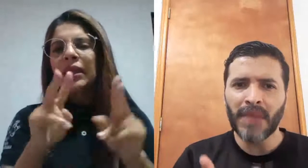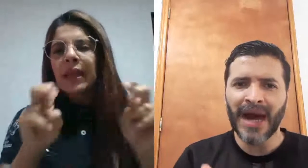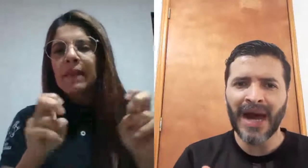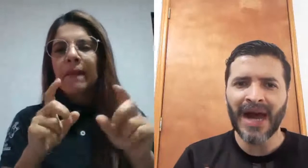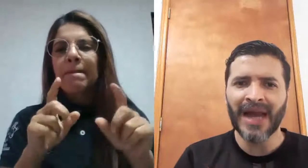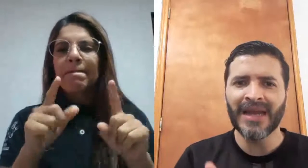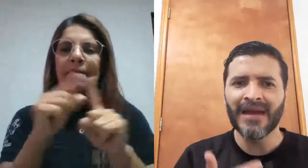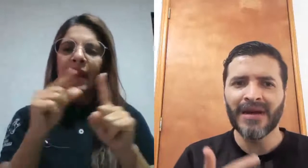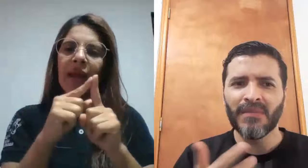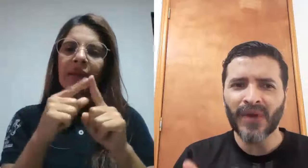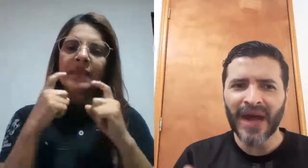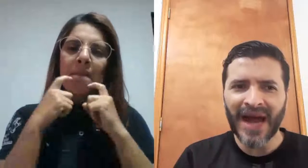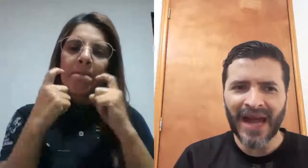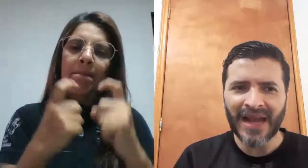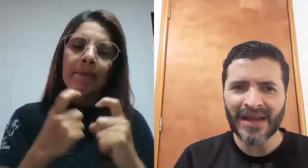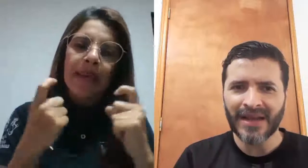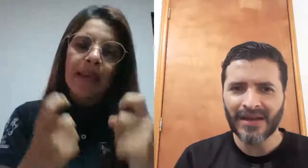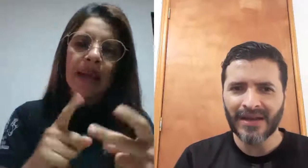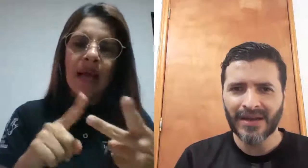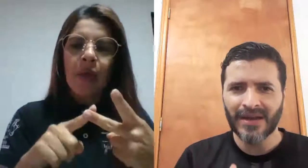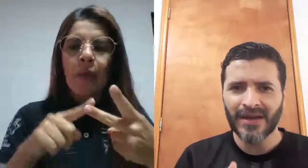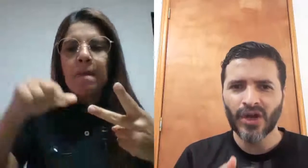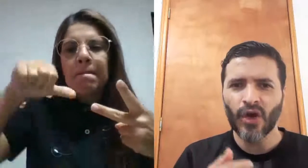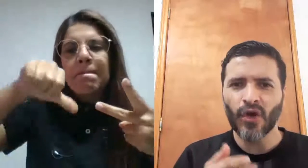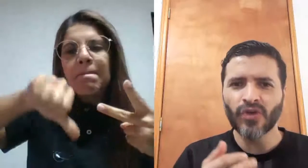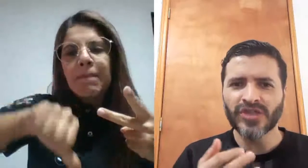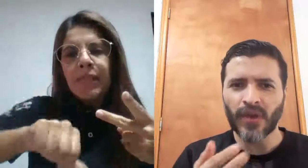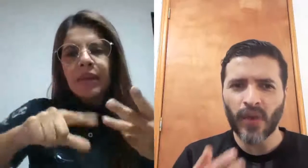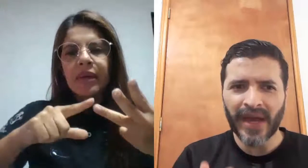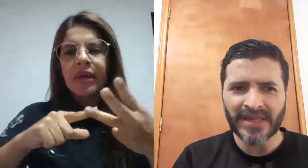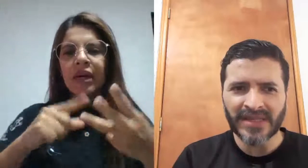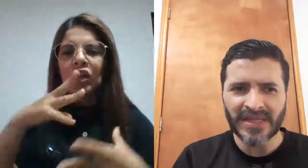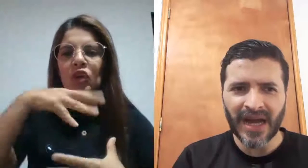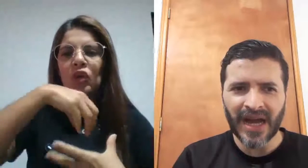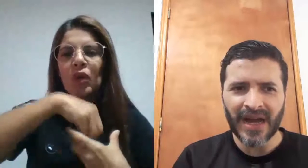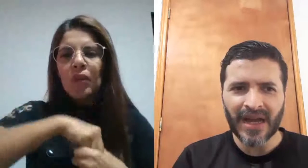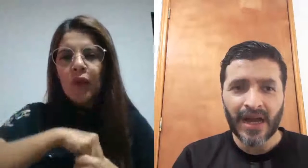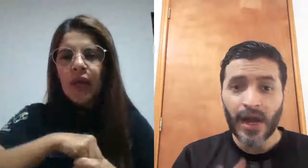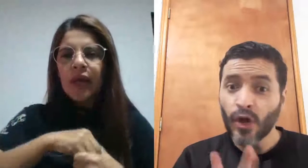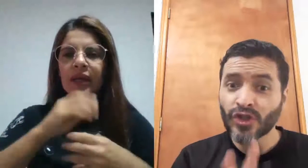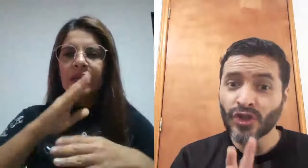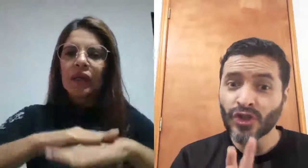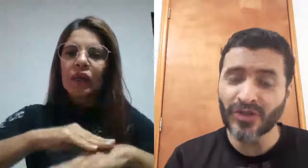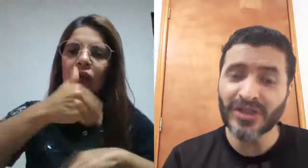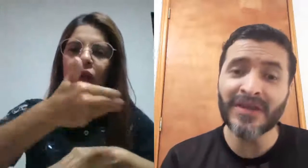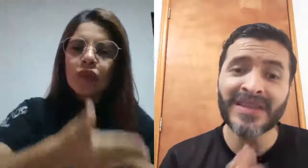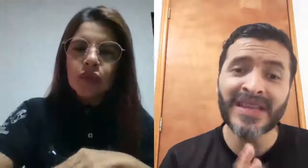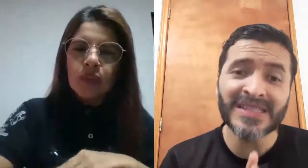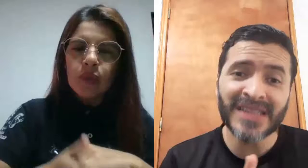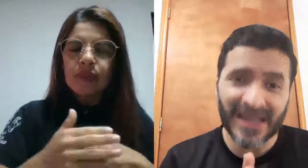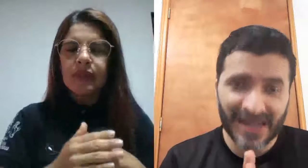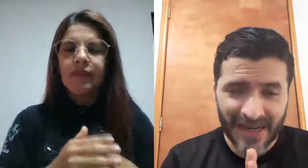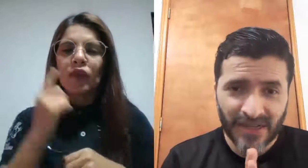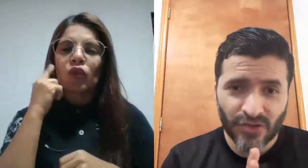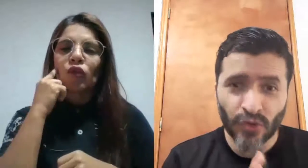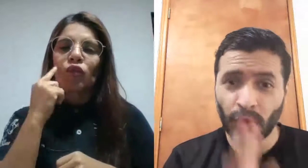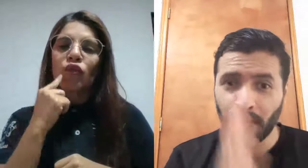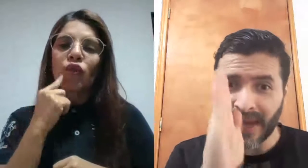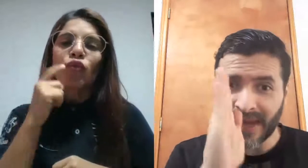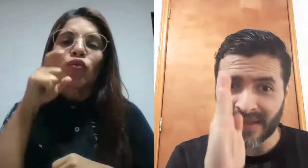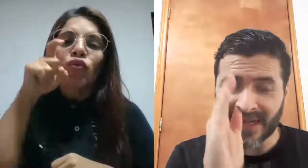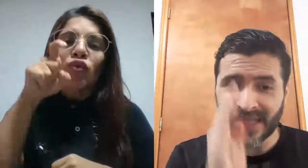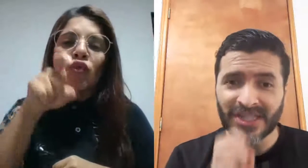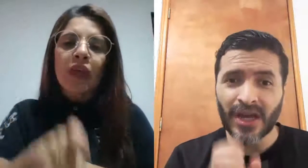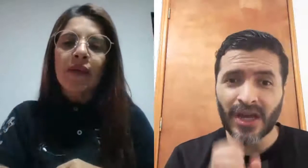Pecado, mal, moral, consecuencia, Los sordos deben de hacer